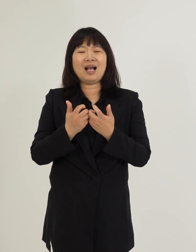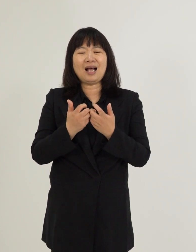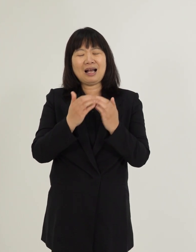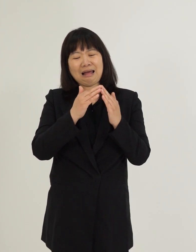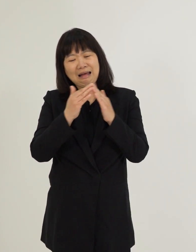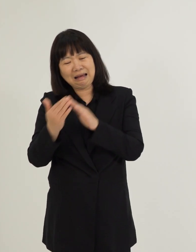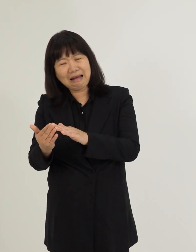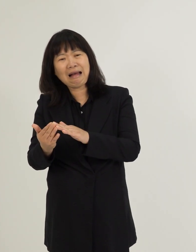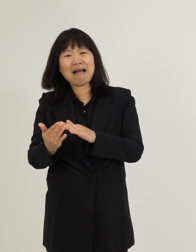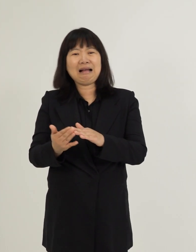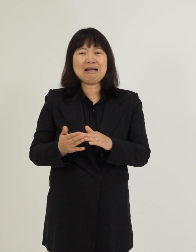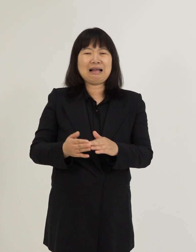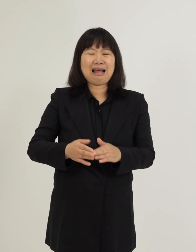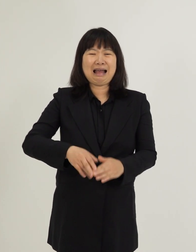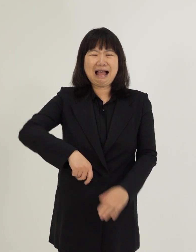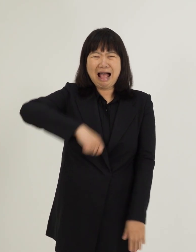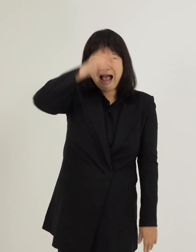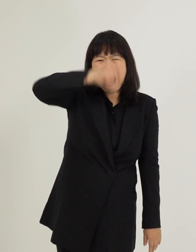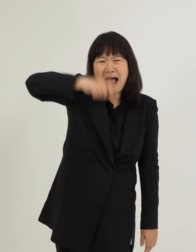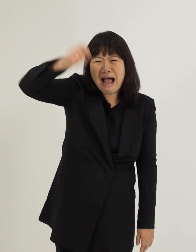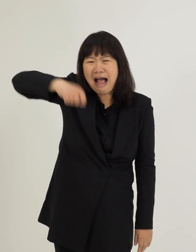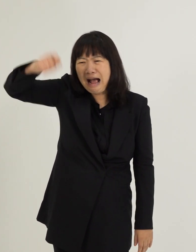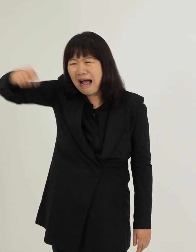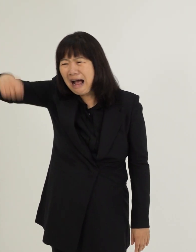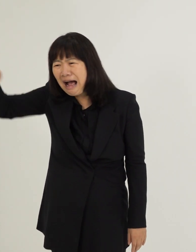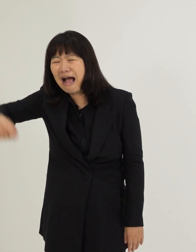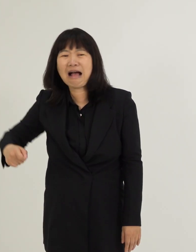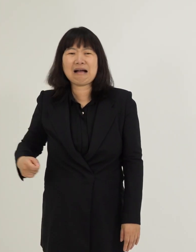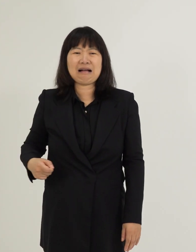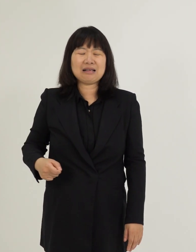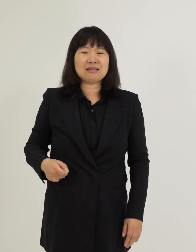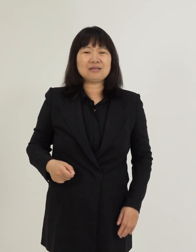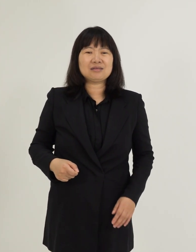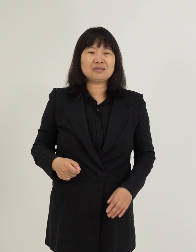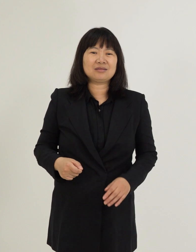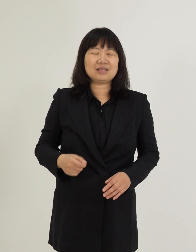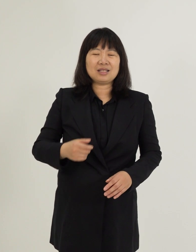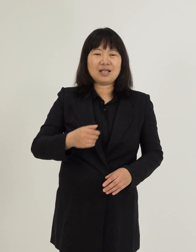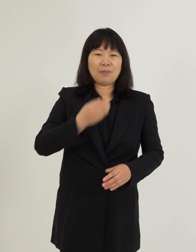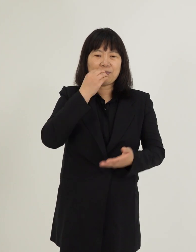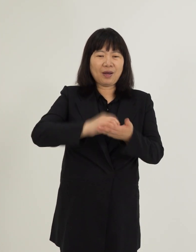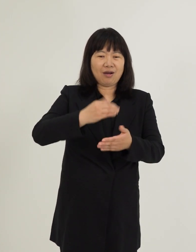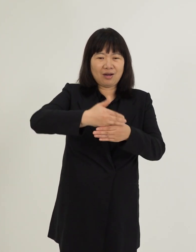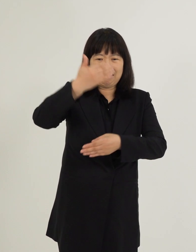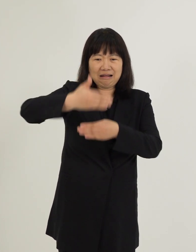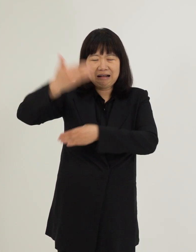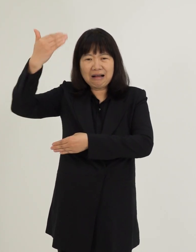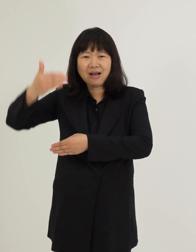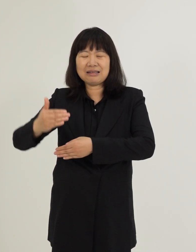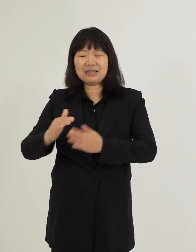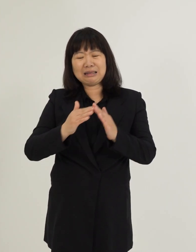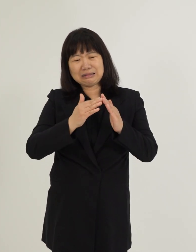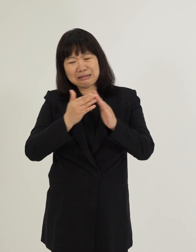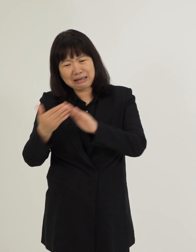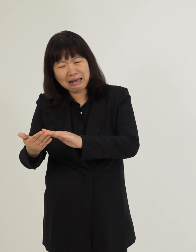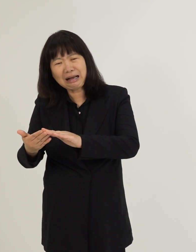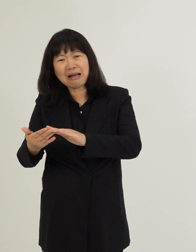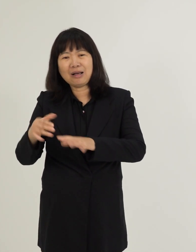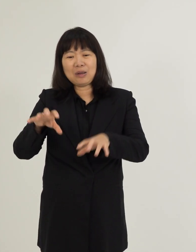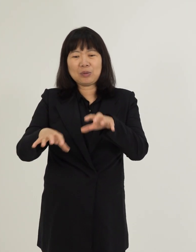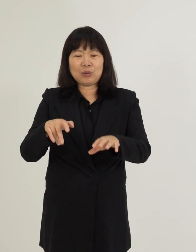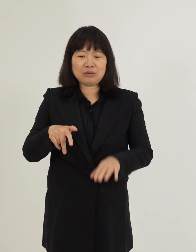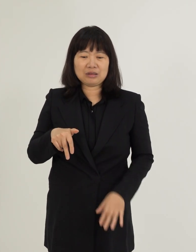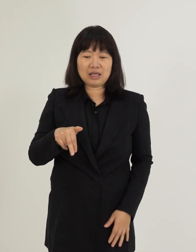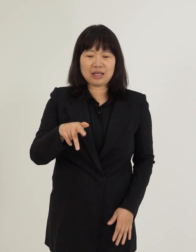낙서가 가득한 다운타운 허름한 동네를 지나면서 다음 그림을 좀 볼까요?